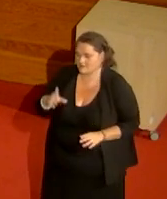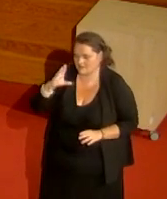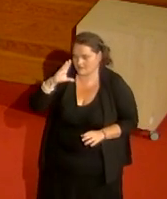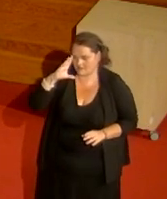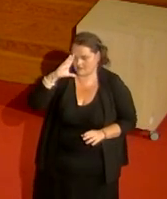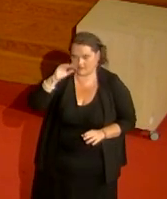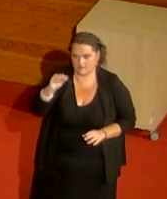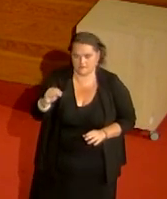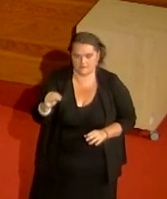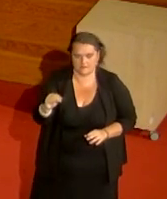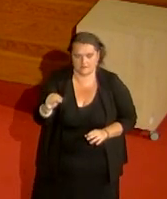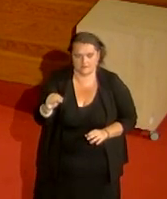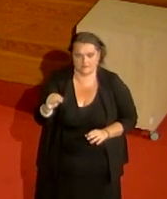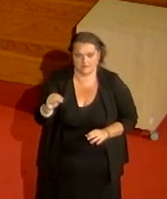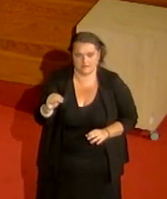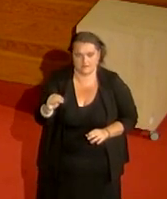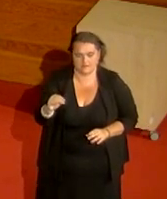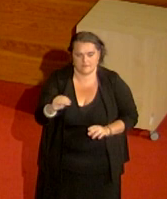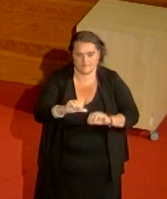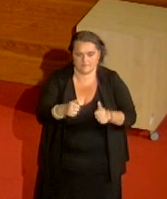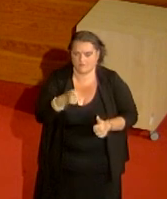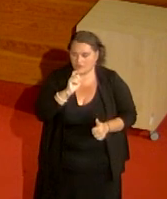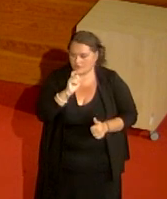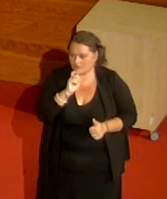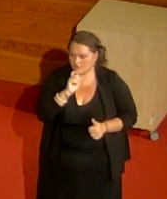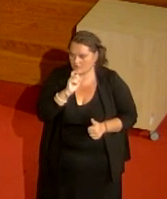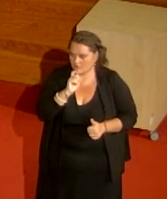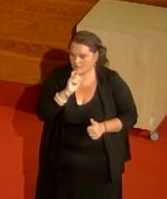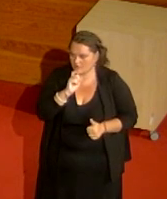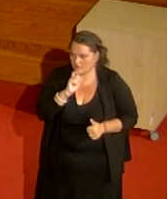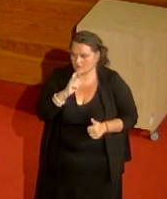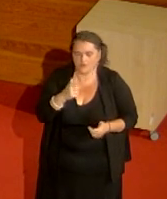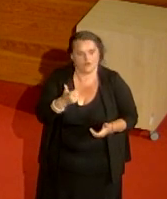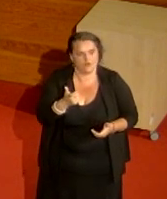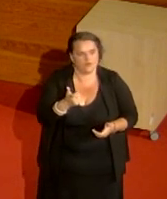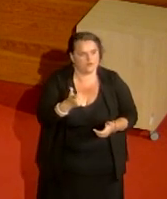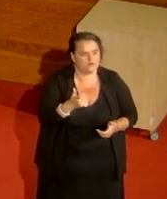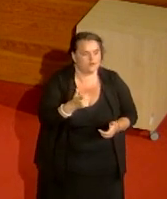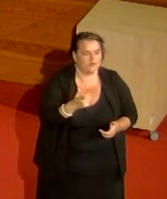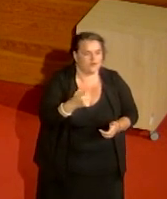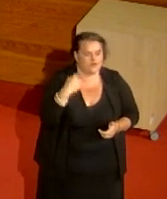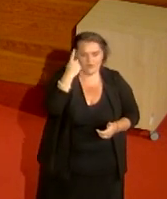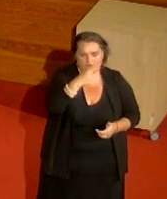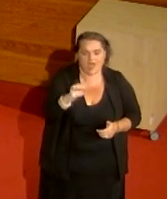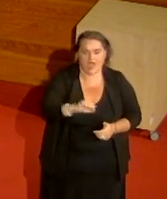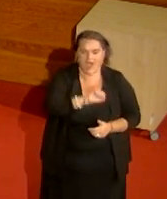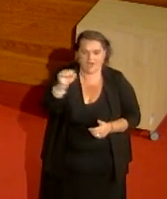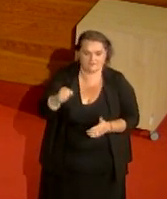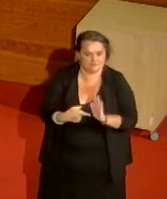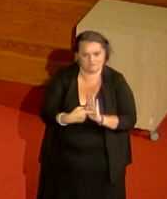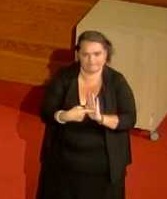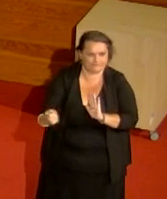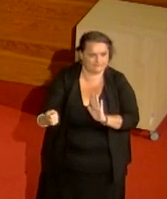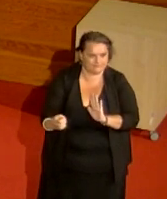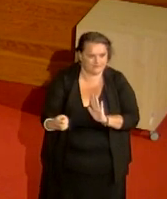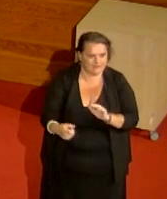más profesional es eh convirtiéndolo en una persona caucásica y quitando sus rasgos asiáticos es la forma esa